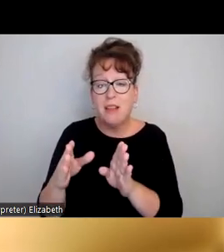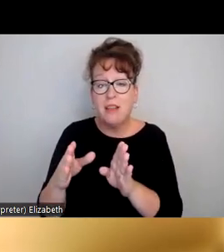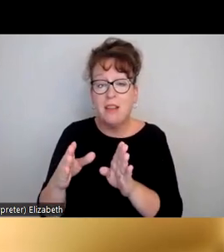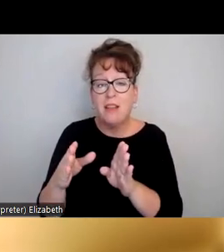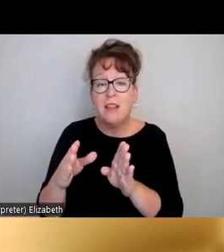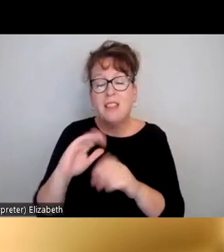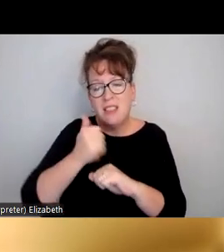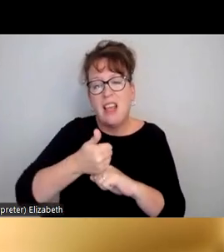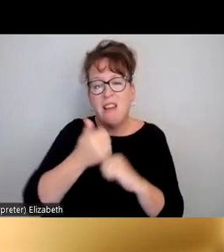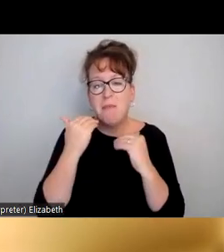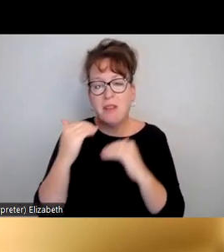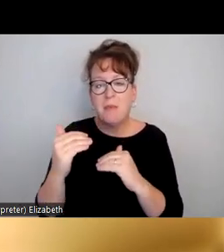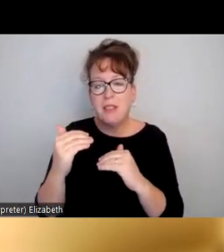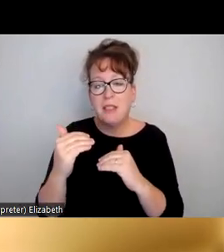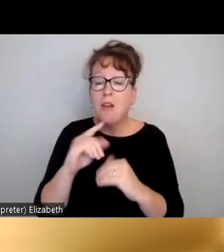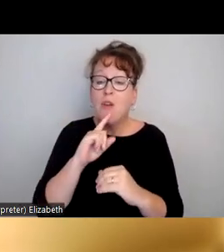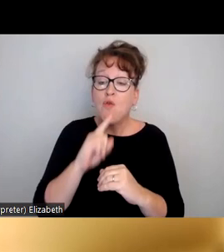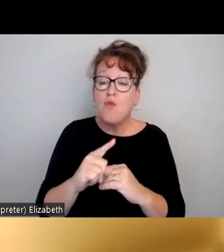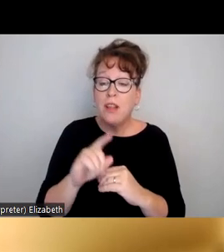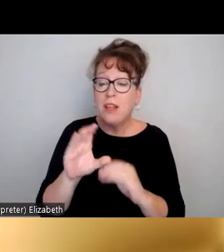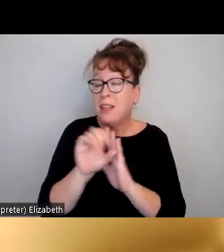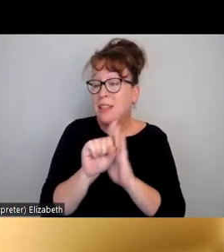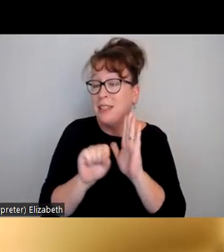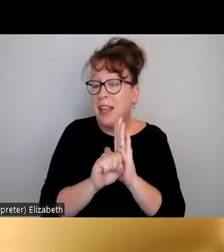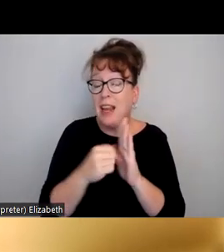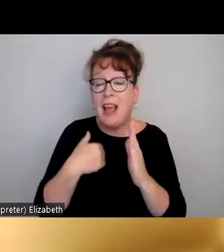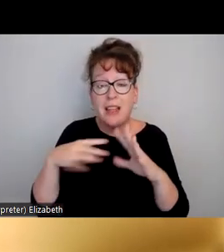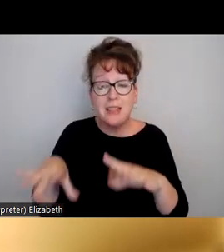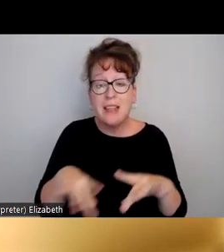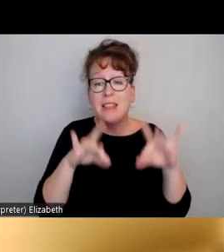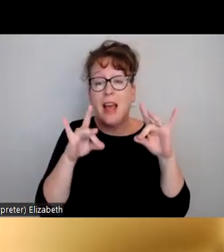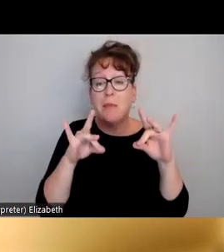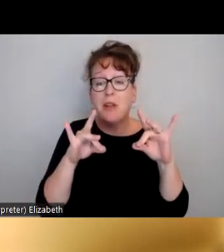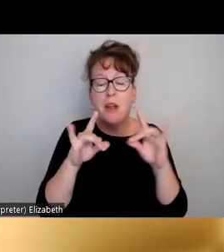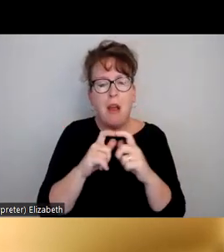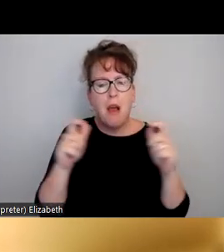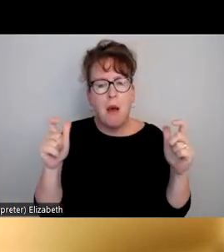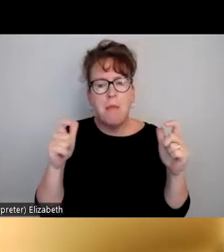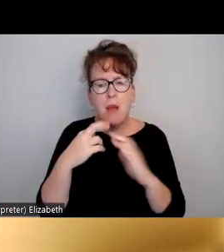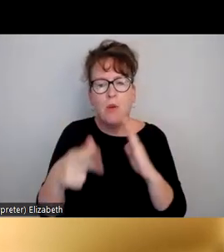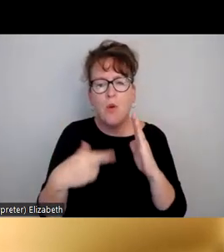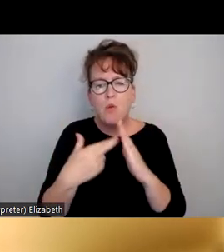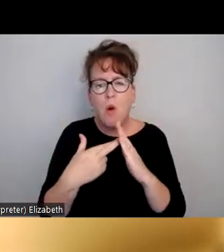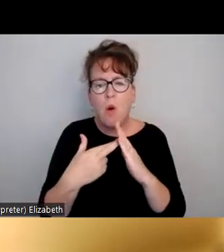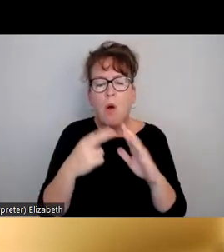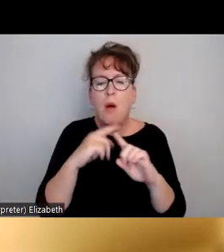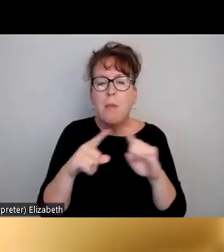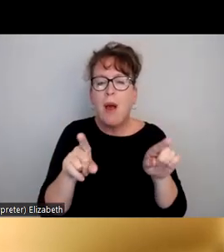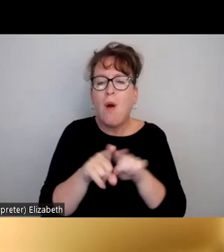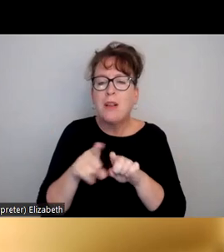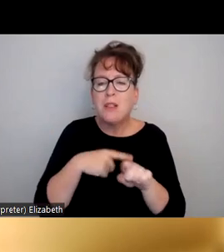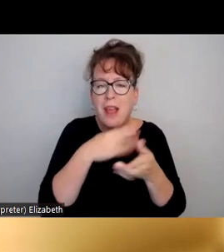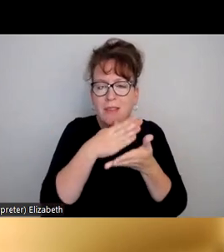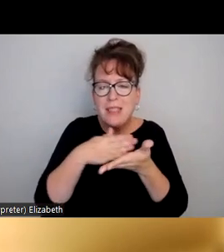enfocan en las eh emisiones eh del